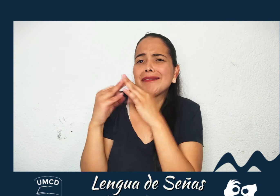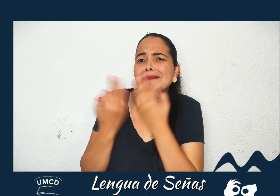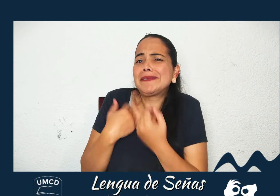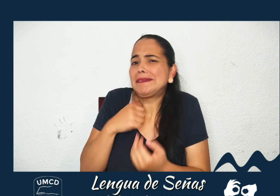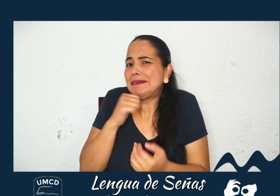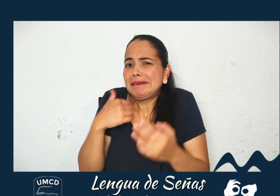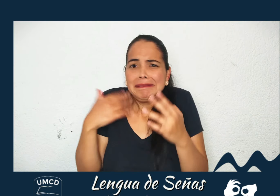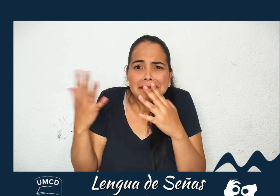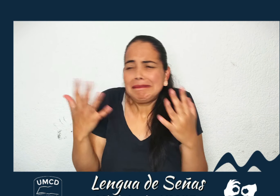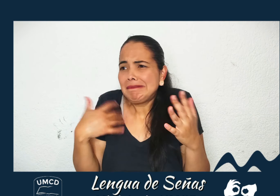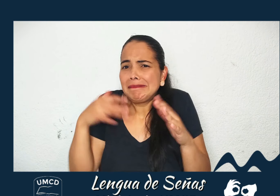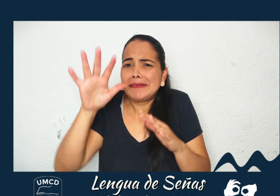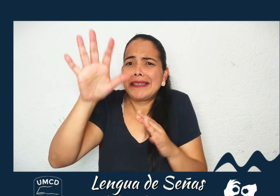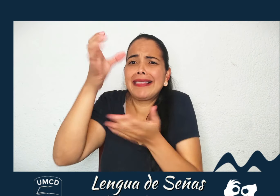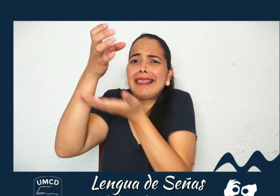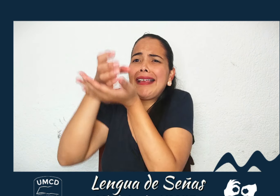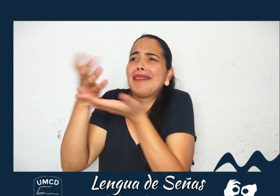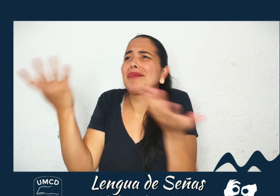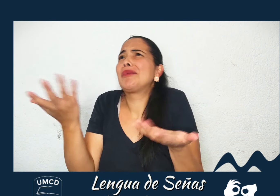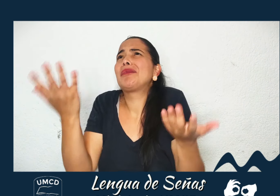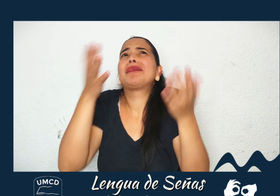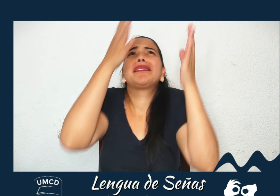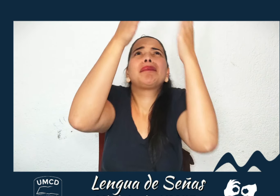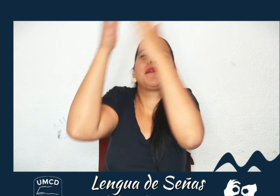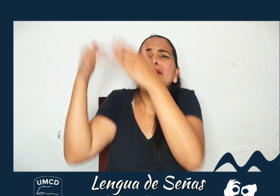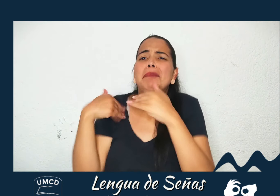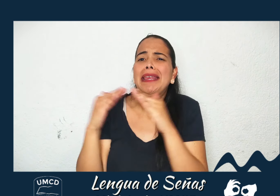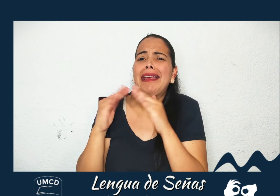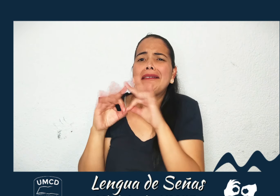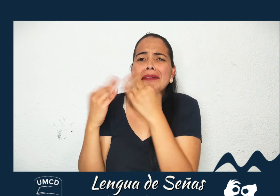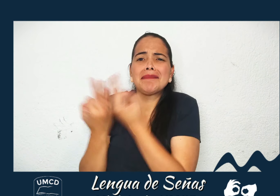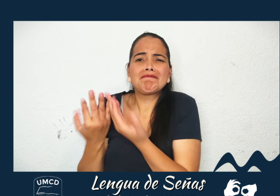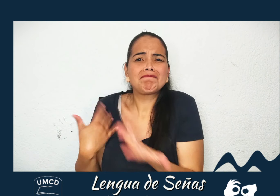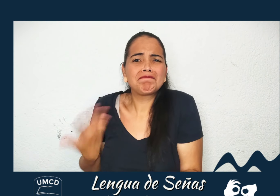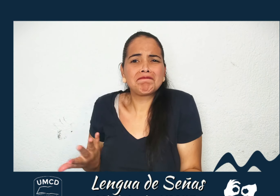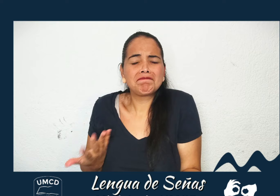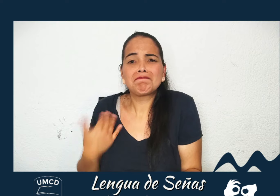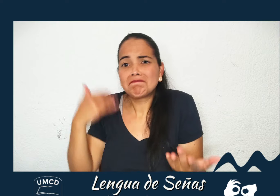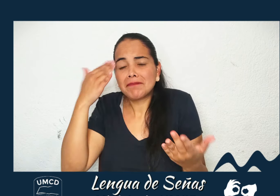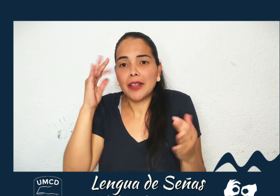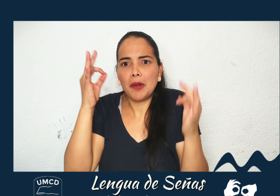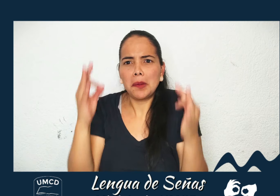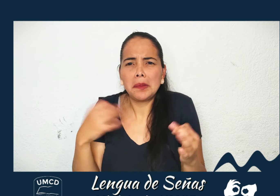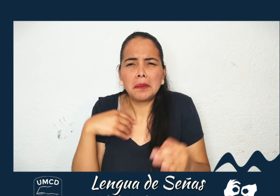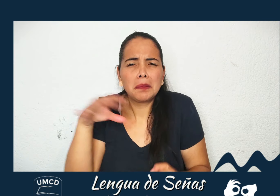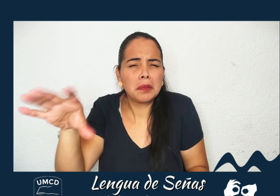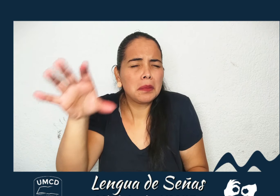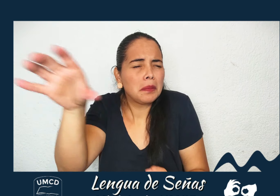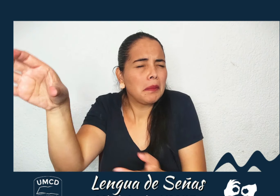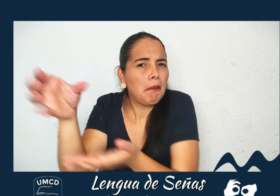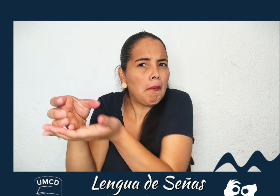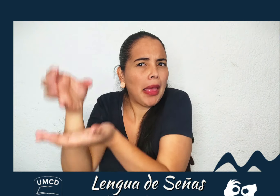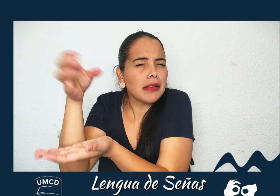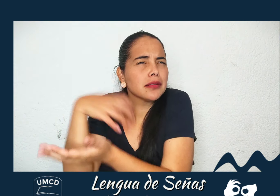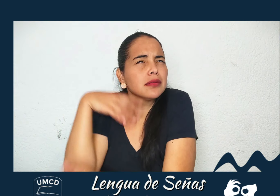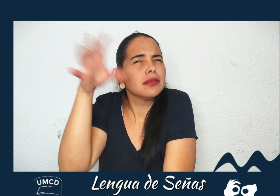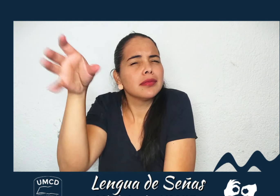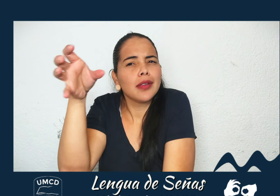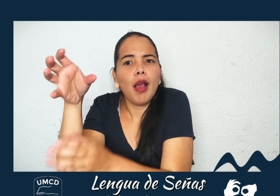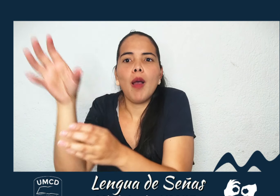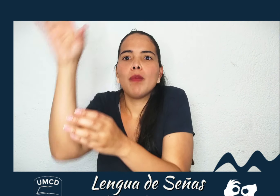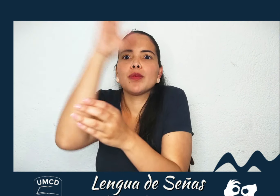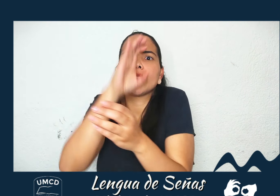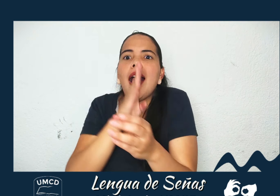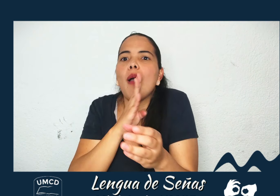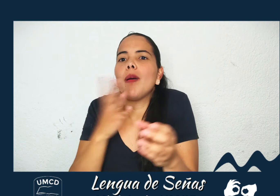conocía, lamentablemente desconocía dónde ponían las cosas. Finalmente encontré algo con que tomar. Ahora